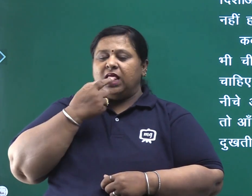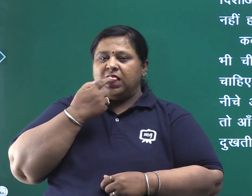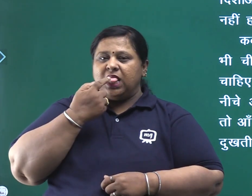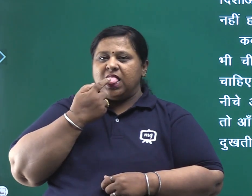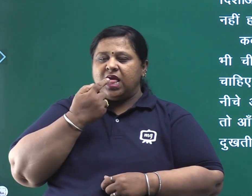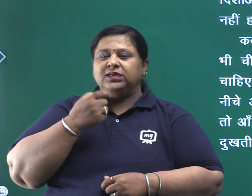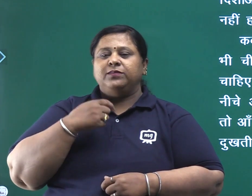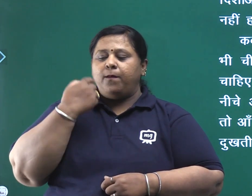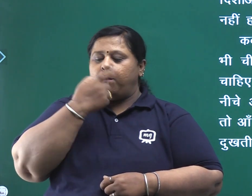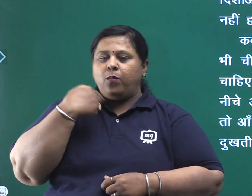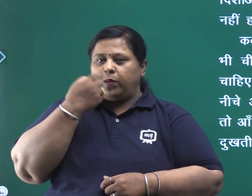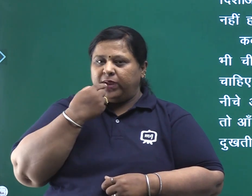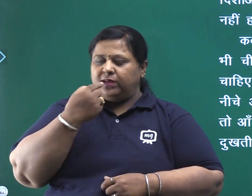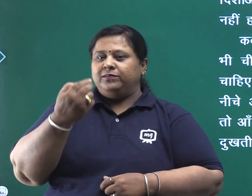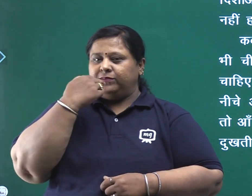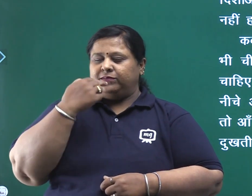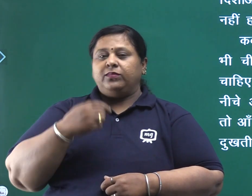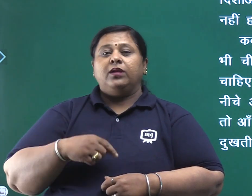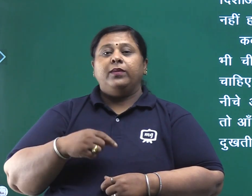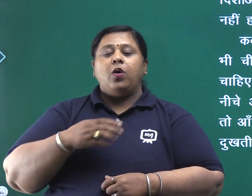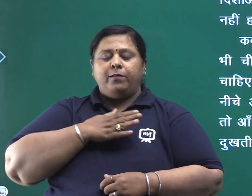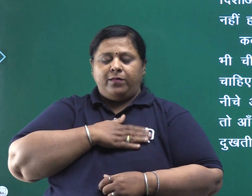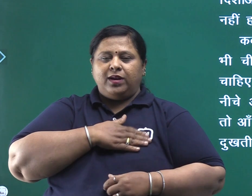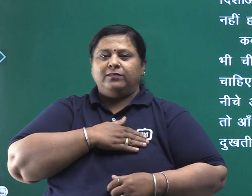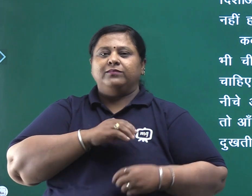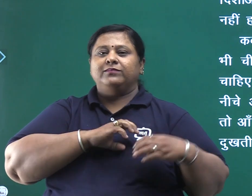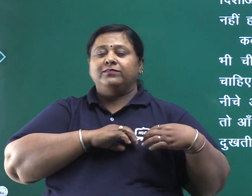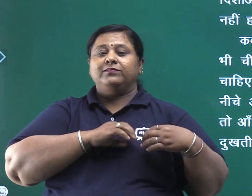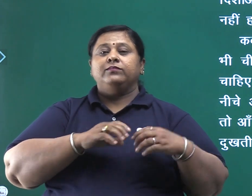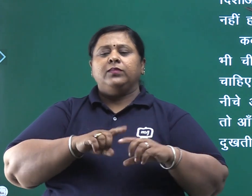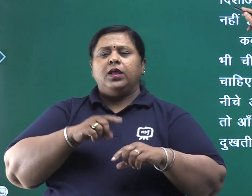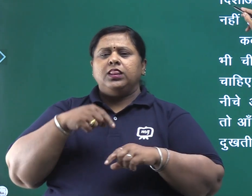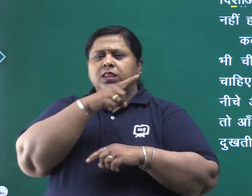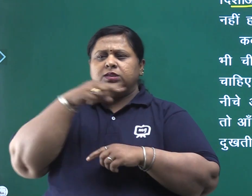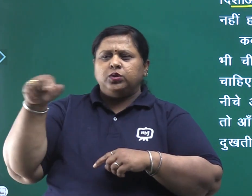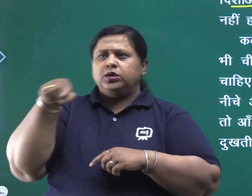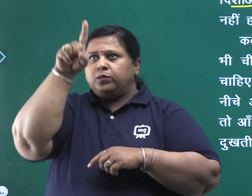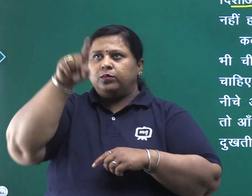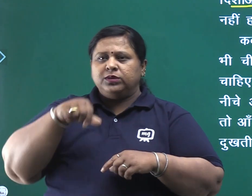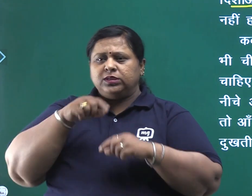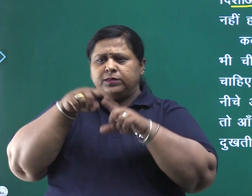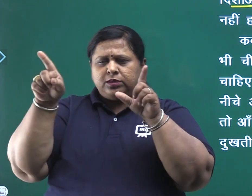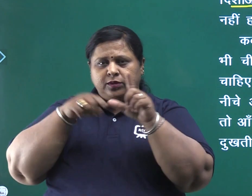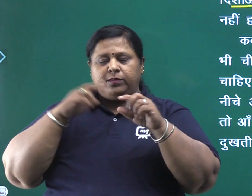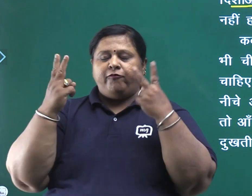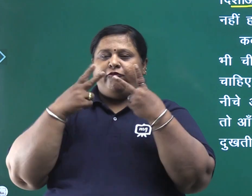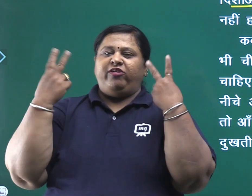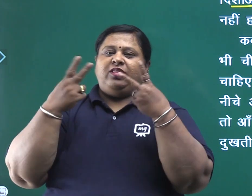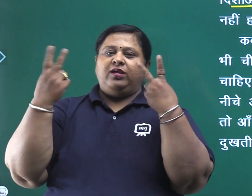जीभ मुख में और मन 10 दिशाओं में फिरता